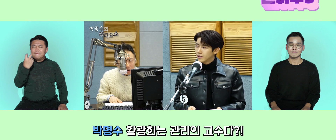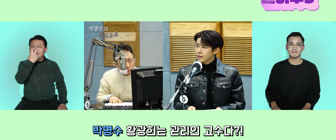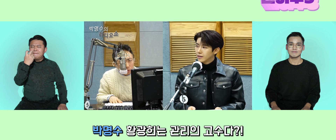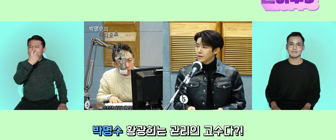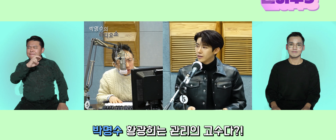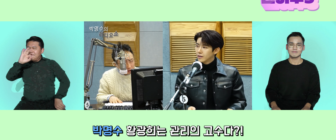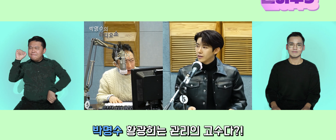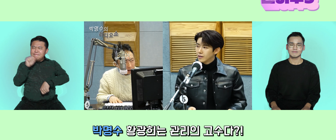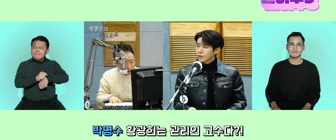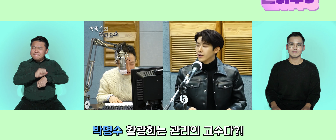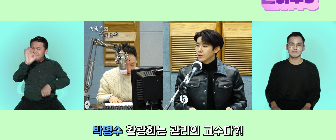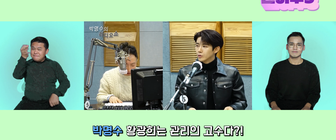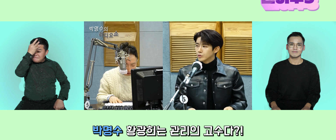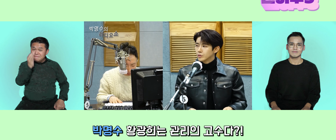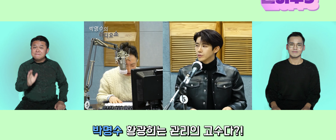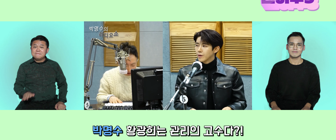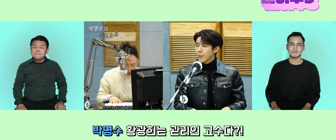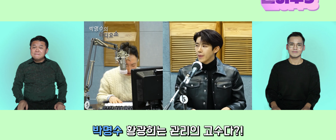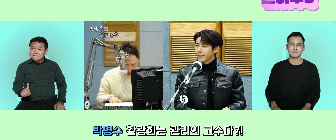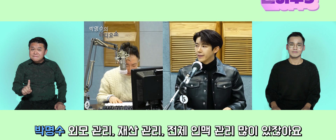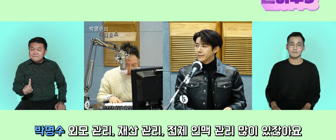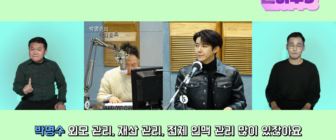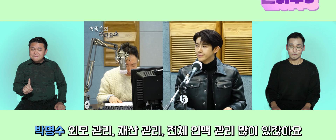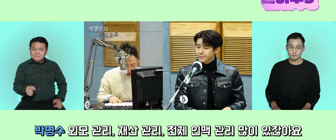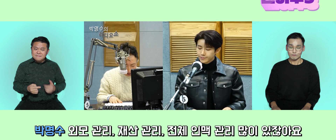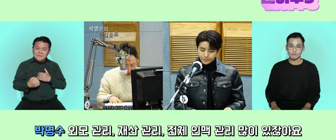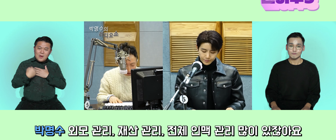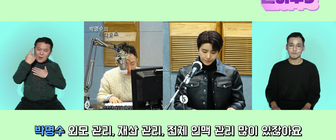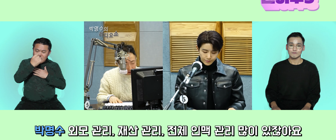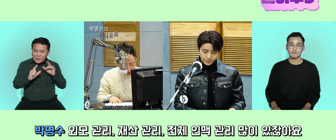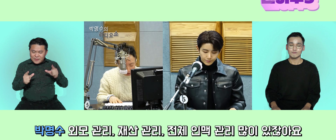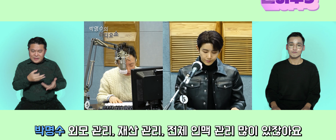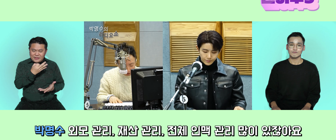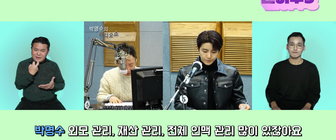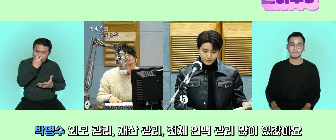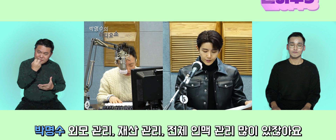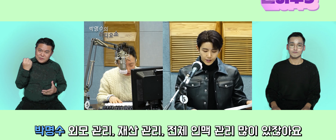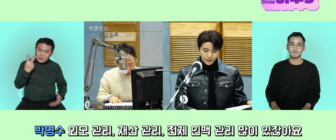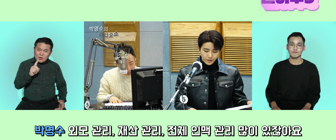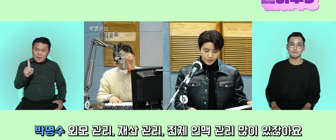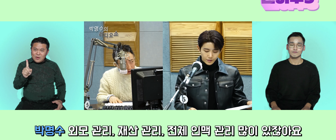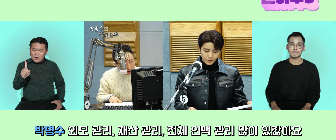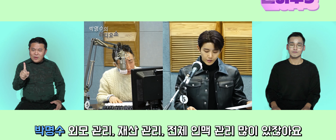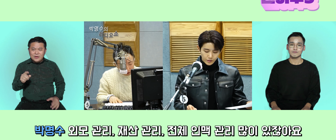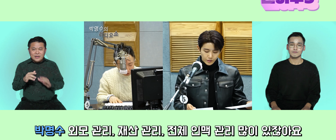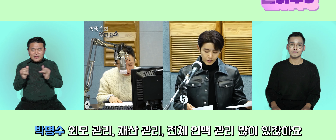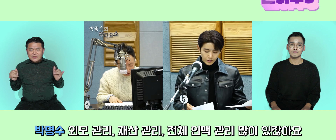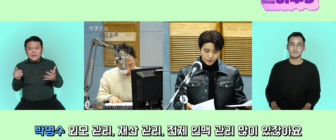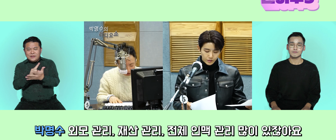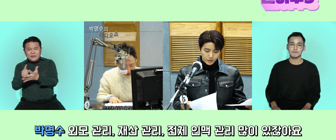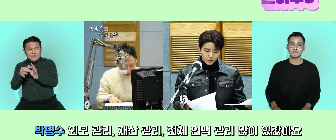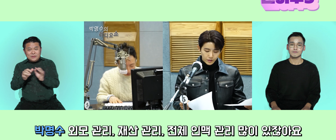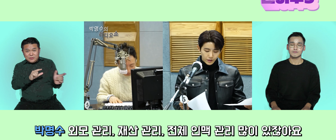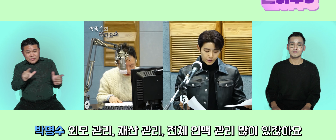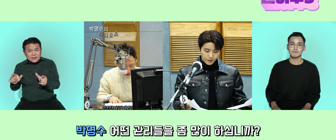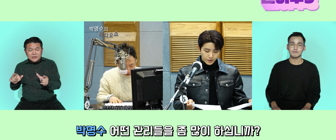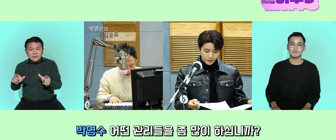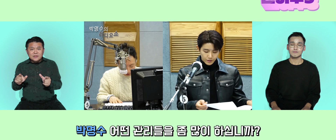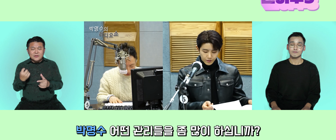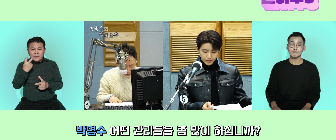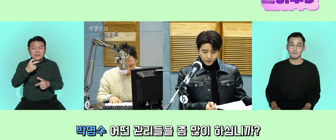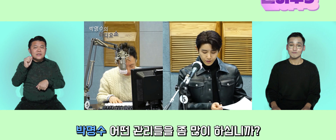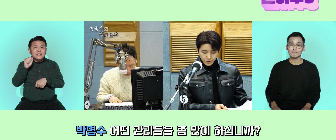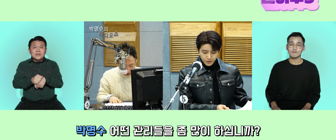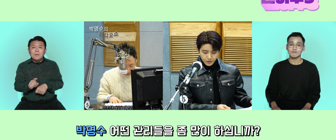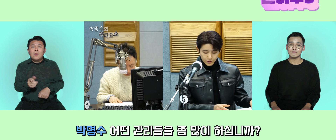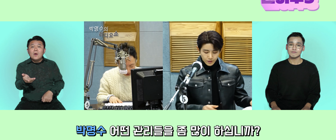관리의 고수다. 관리의 고수. 관리. 예. 뭐 외모관리, 재산관리, 전체 인맥관리 많이 있잖아요. 어떤